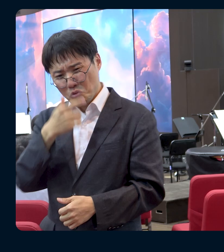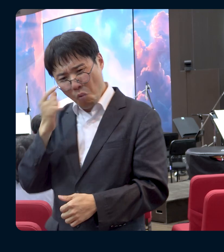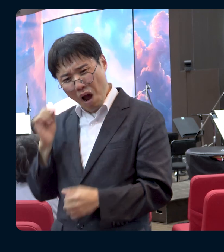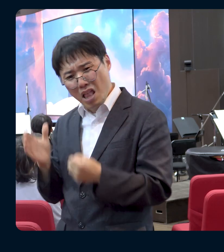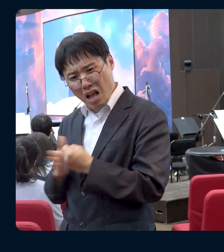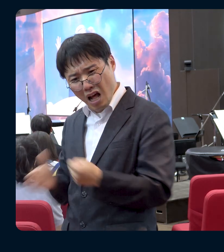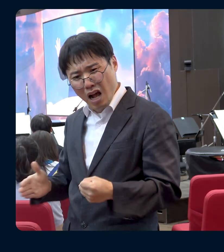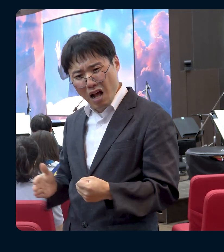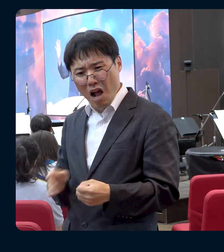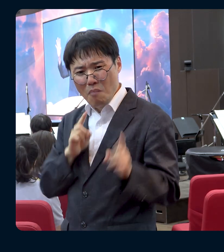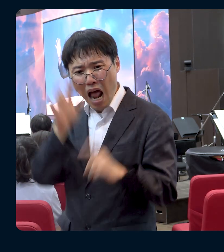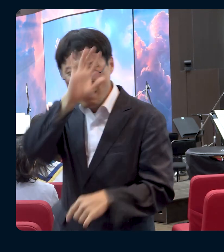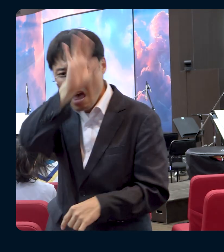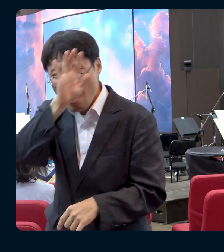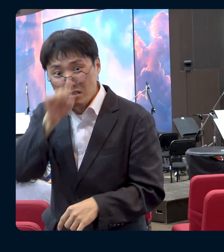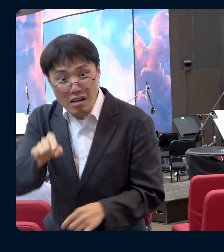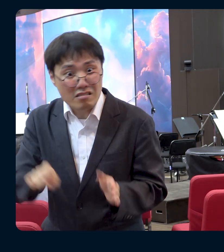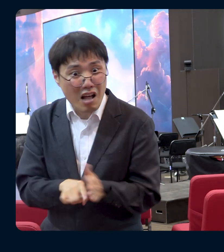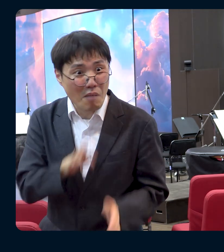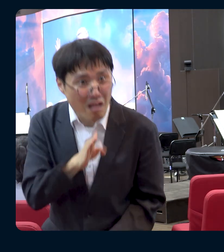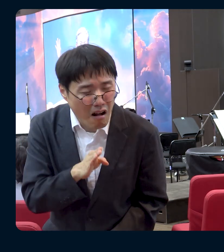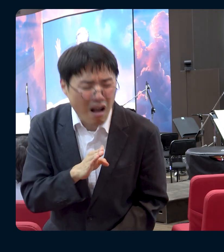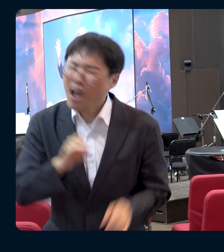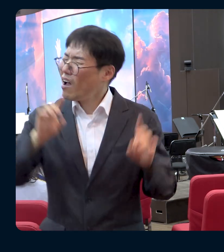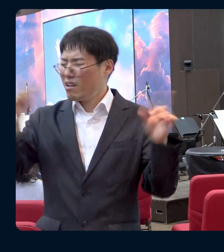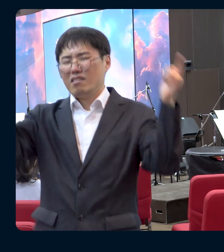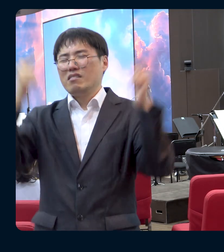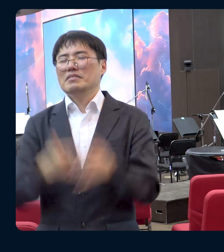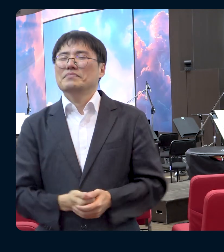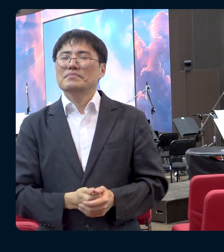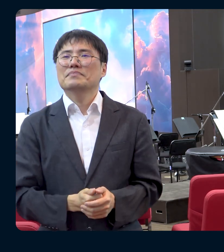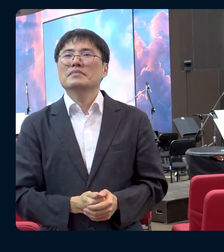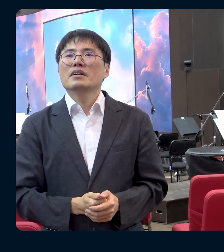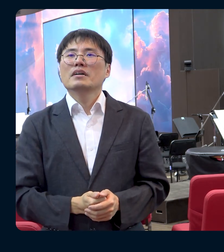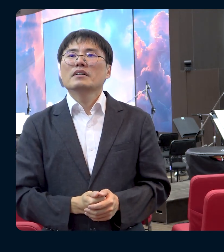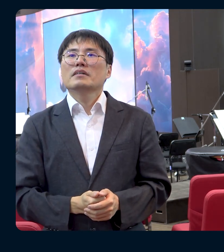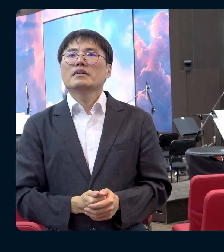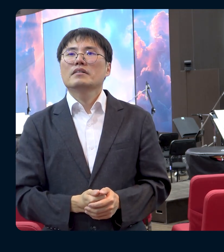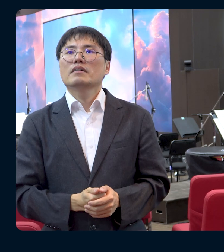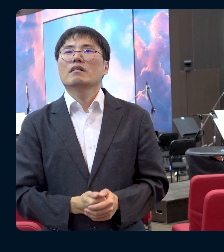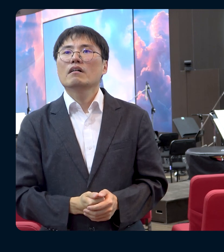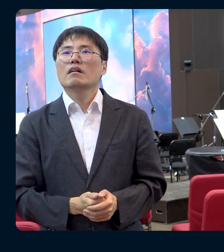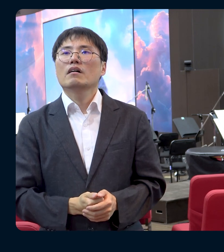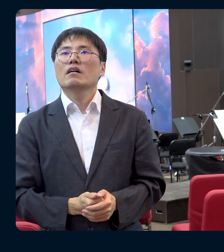내가 그렇게 못 사니까 그렇게 말 안 한다가 신앙이겠어요, 여러분?